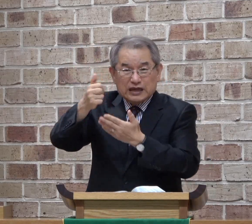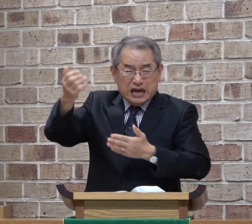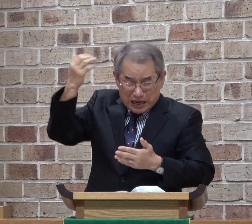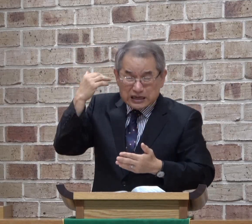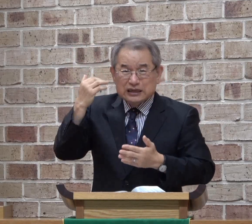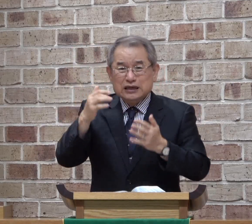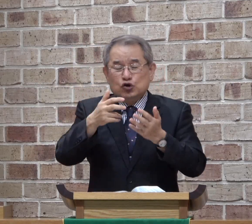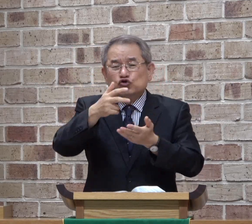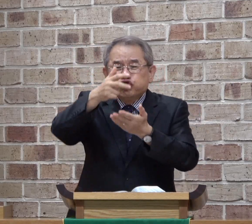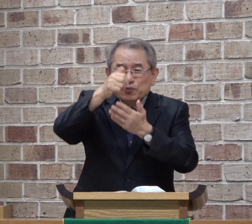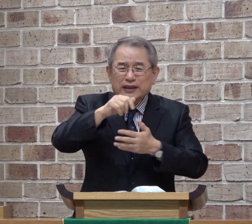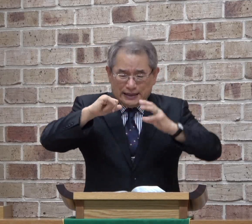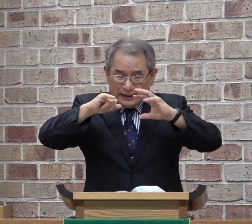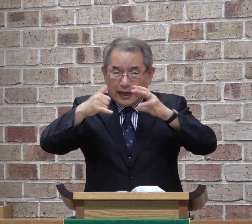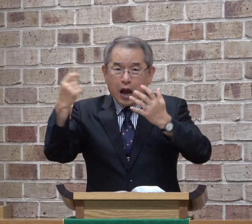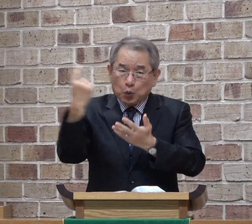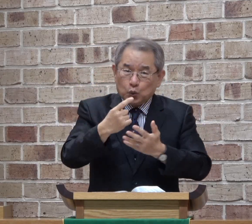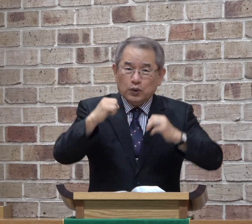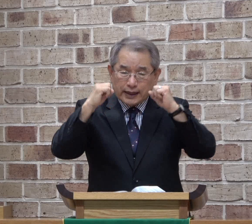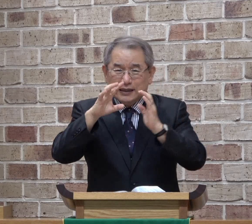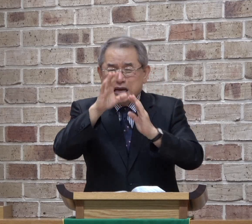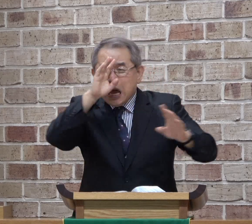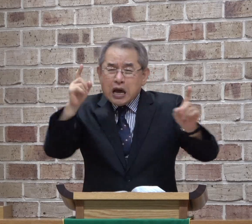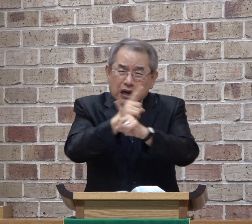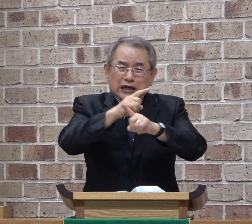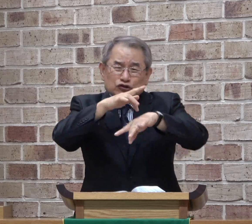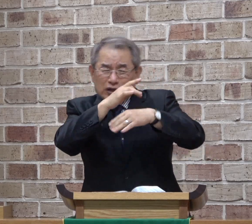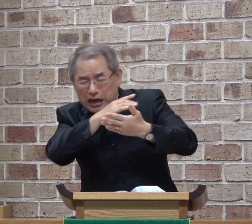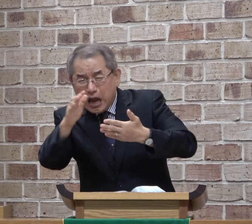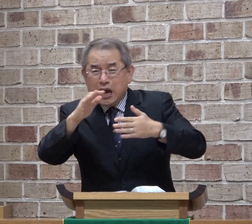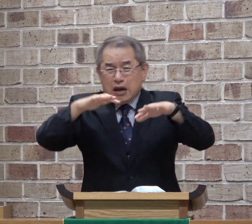큽니다. 주님이 우리에게 말씀하셨습니다.